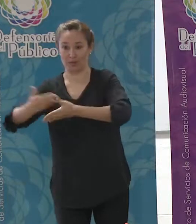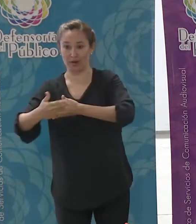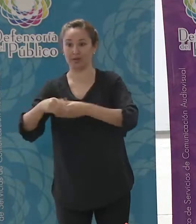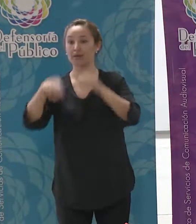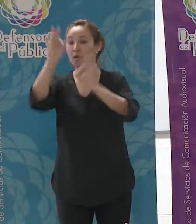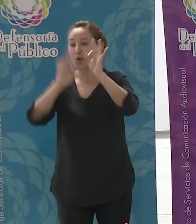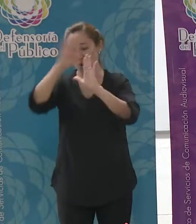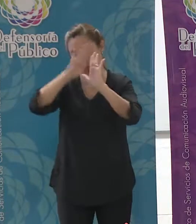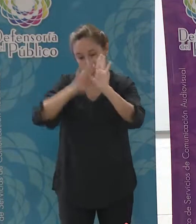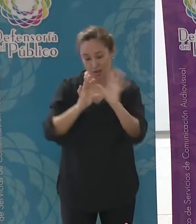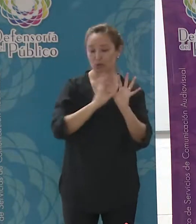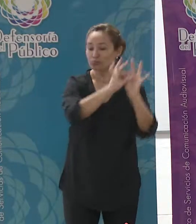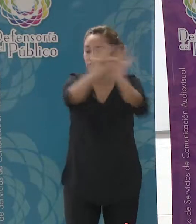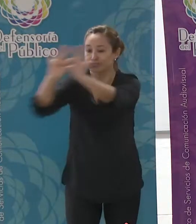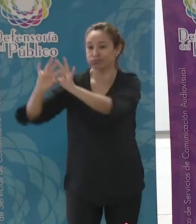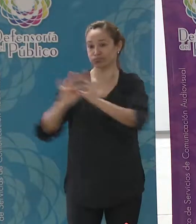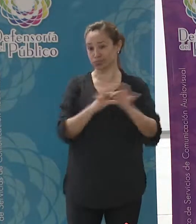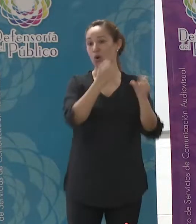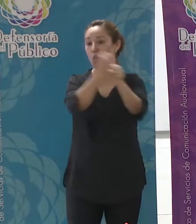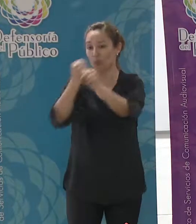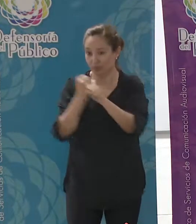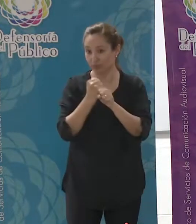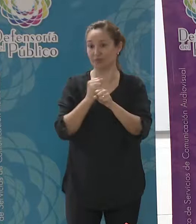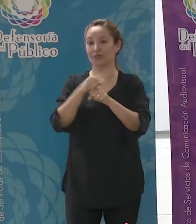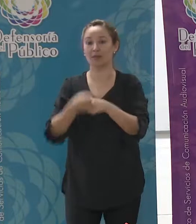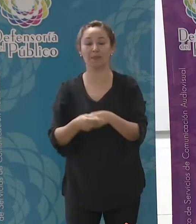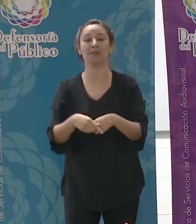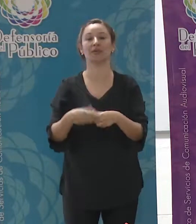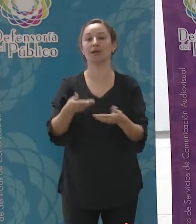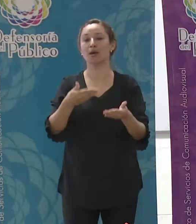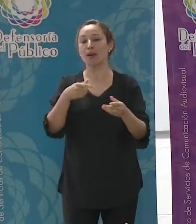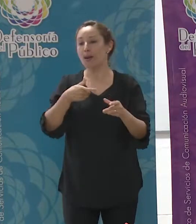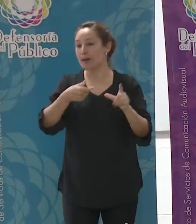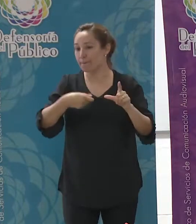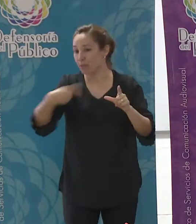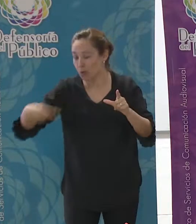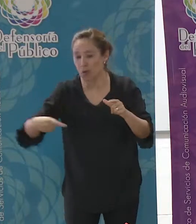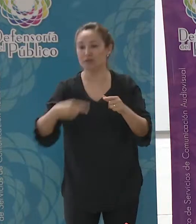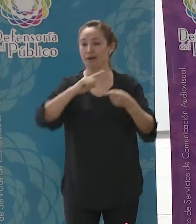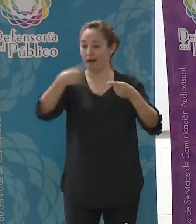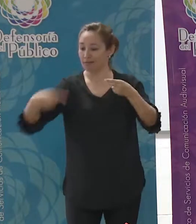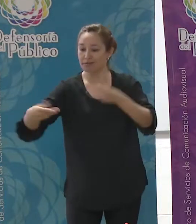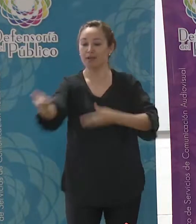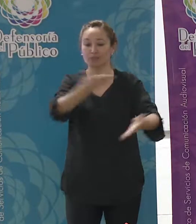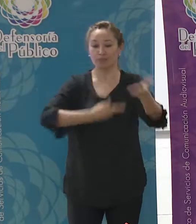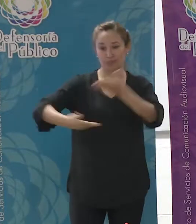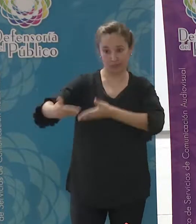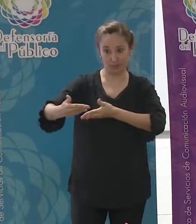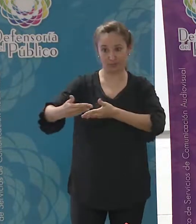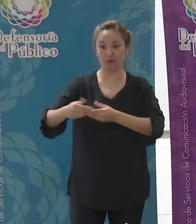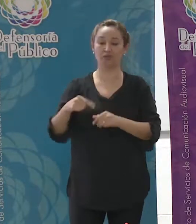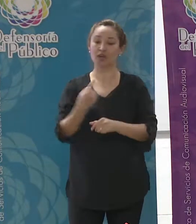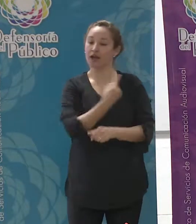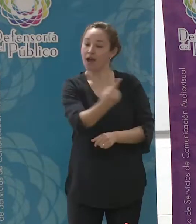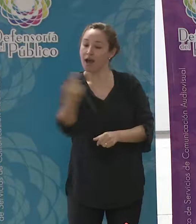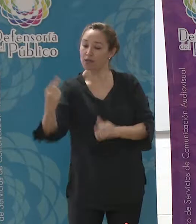producciones especiales conjuntas, así también con programaciones compartidas, de manera de que se genere un enriquecimiento